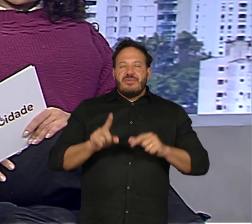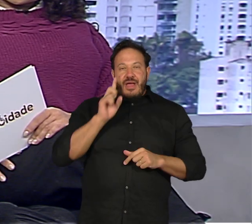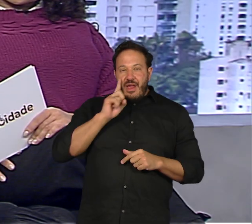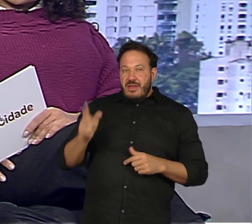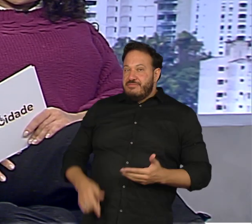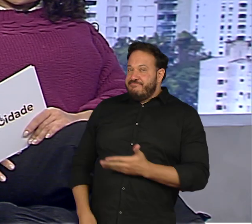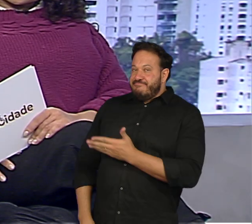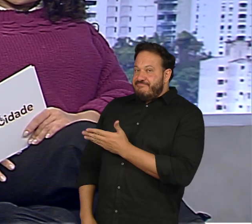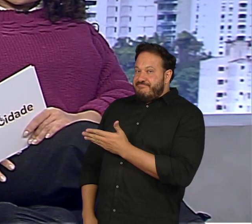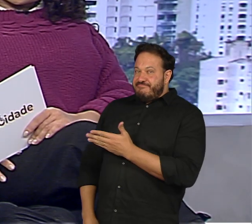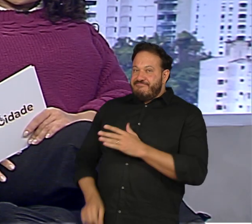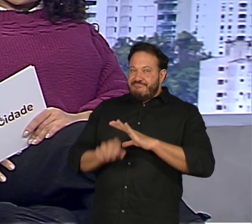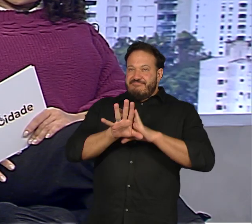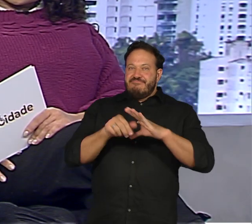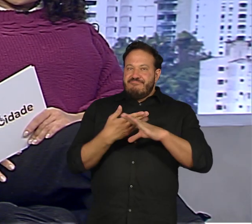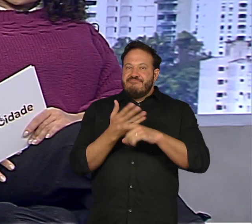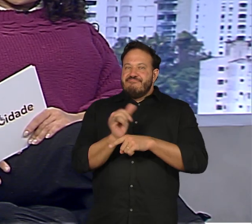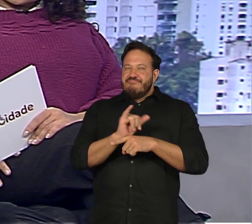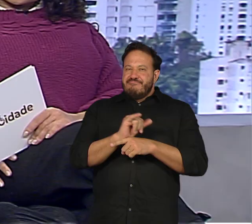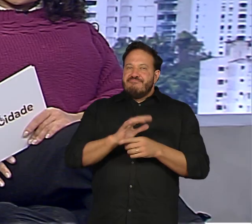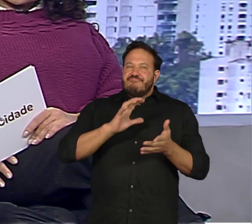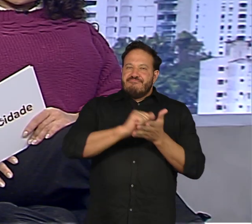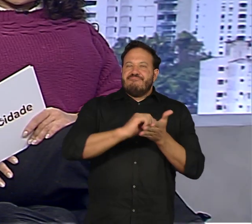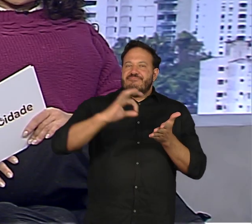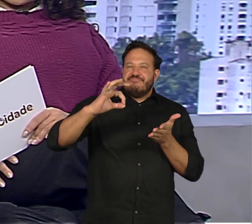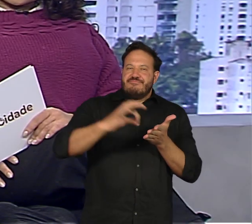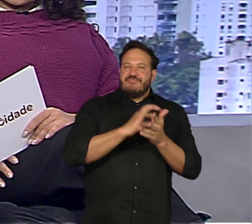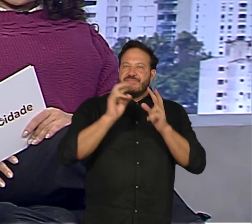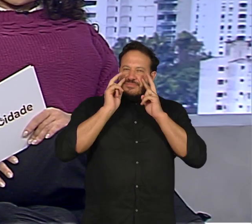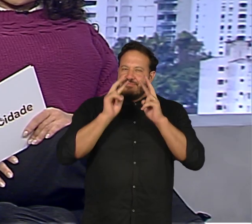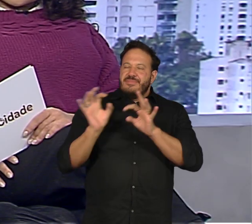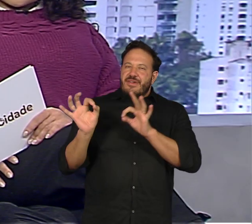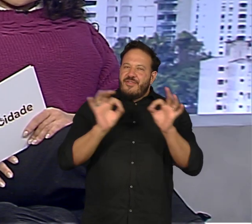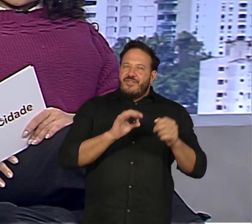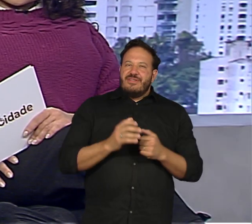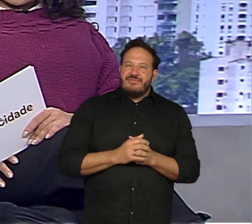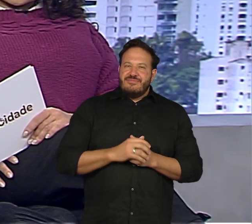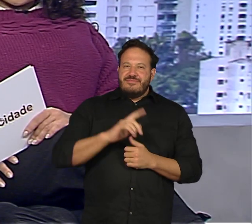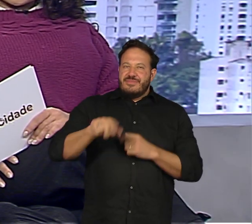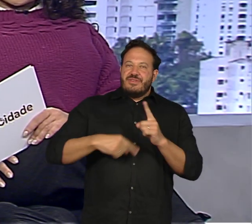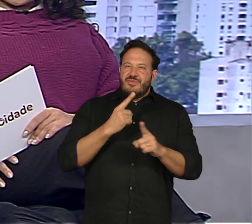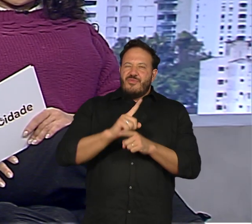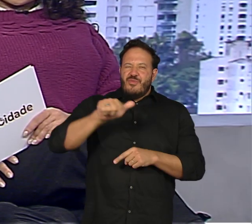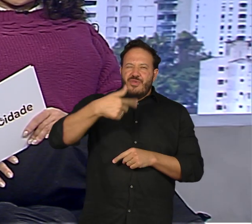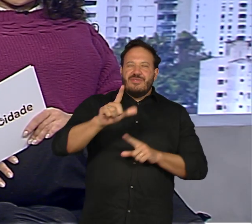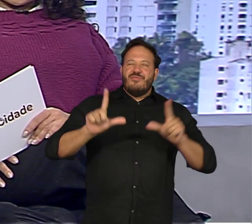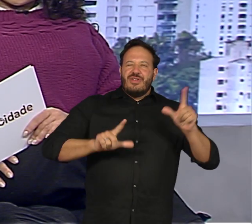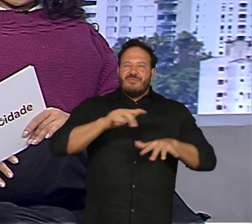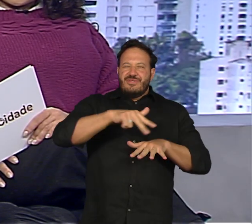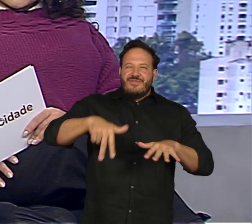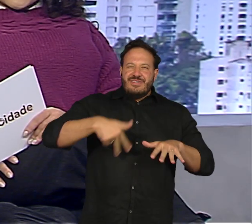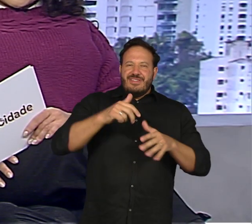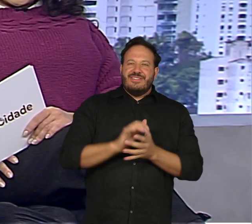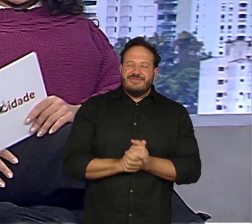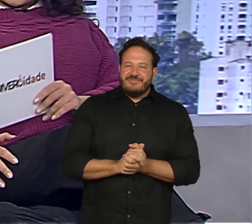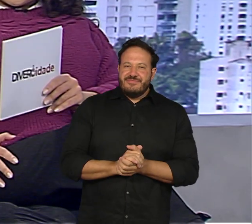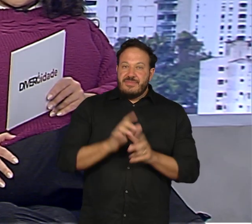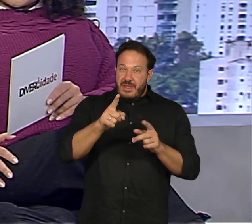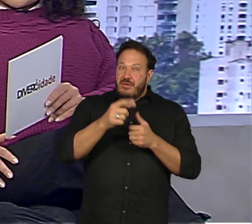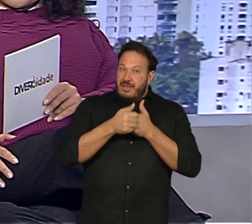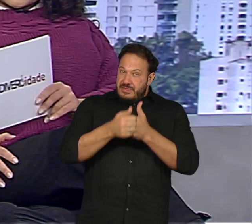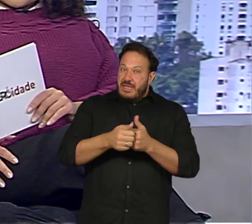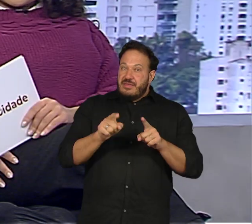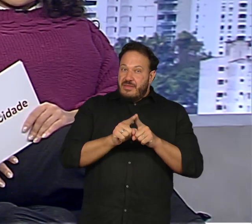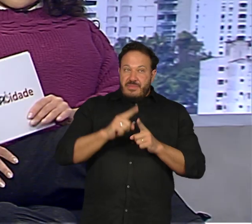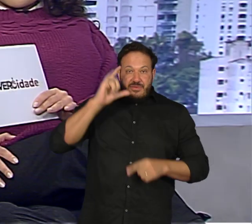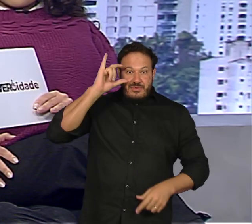lá no nosso canal do YouTube. Inscreva-se e ative as notificações. Até o próximo programa. E segue a gente